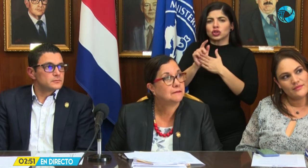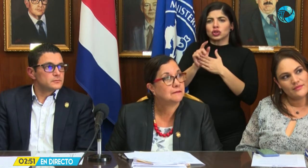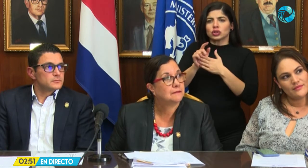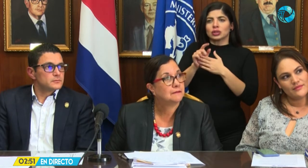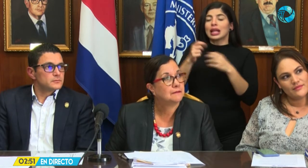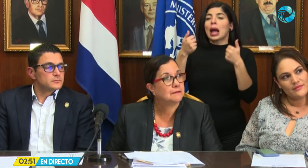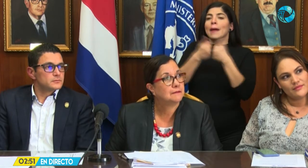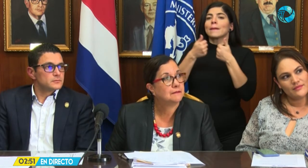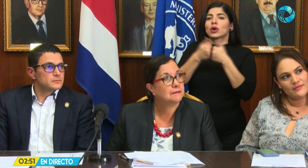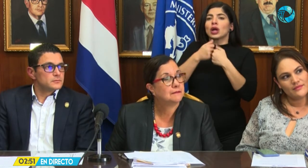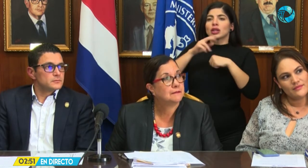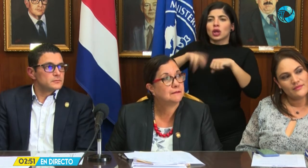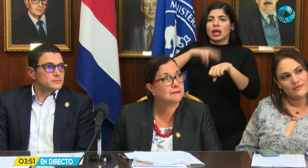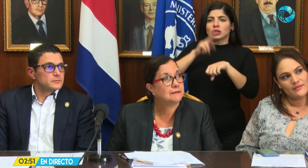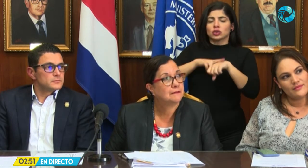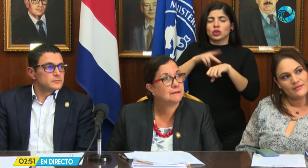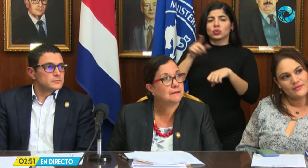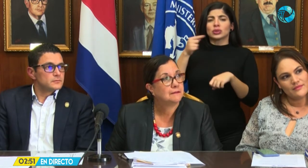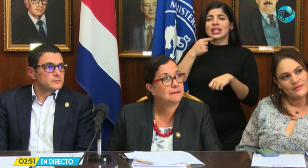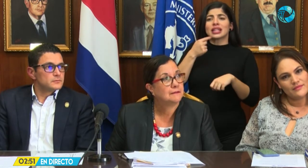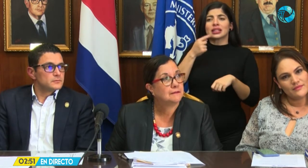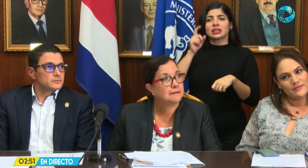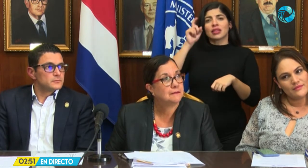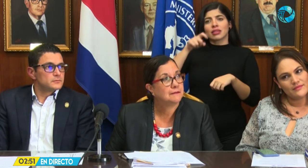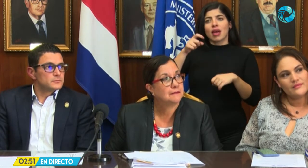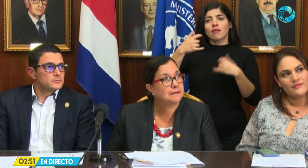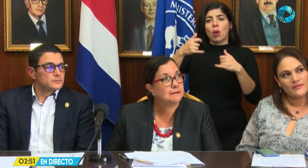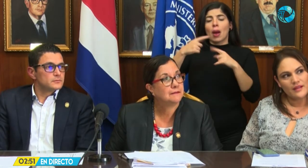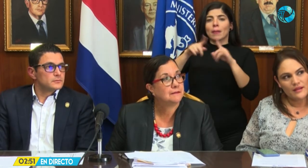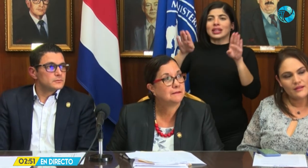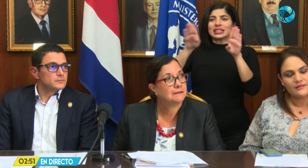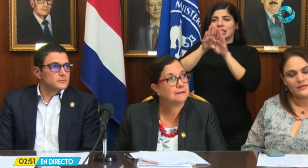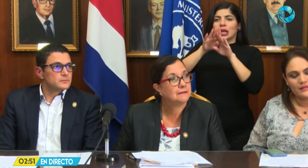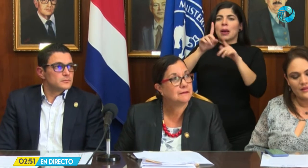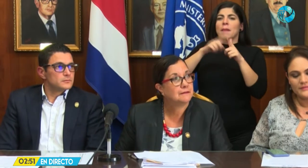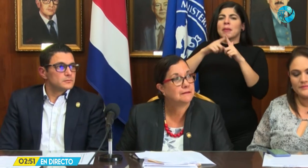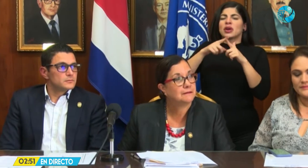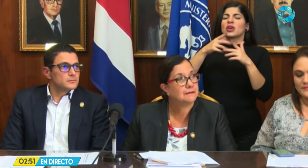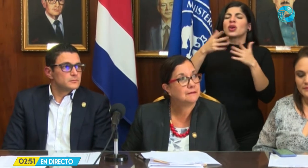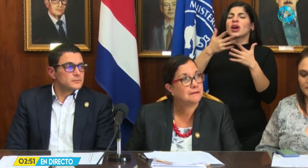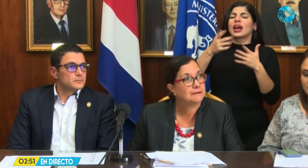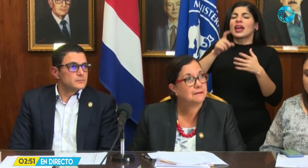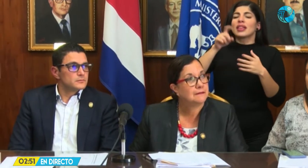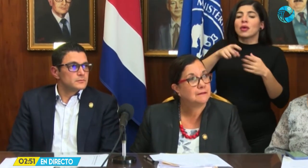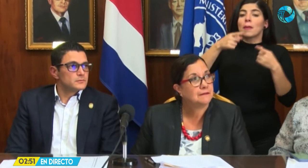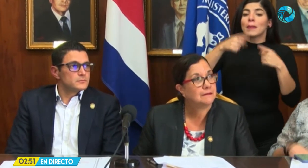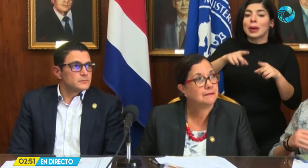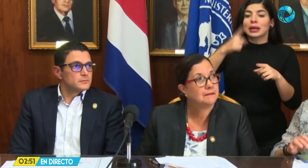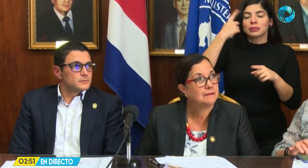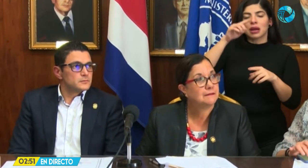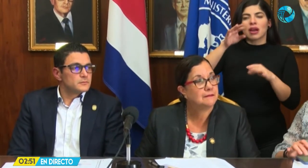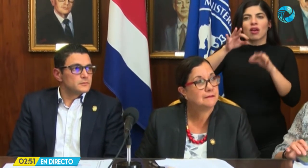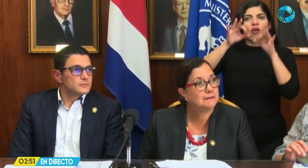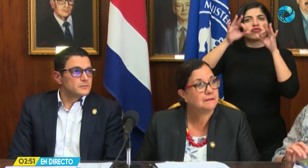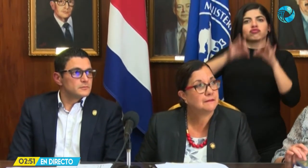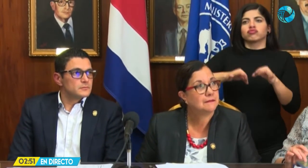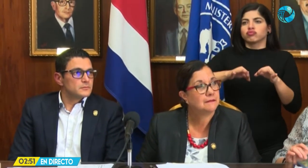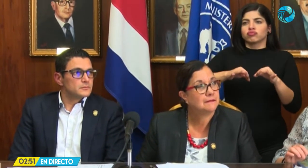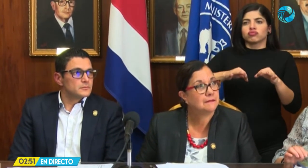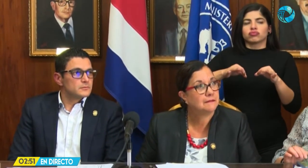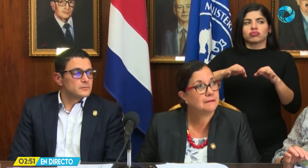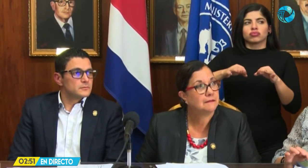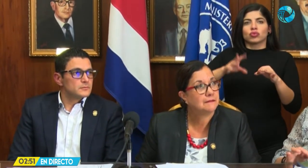campeonato nacional? Ustedes han dicho que tienen que traer a puerta cerrada. ¿Qué es eso que tiene que pasar para que ya definitivamente